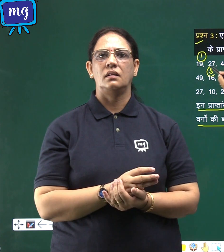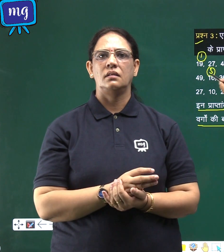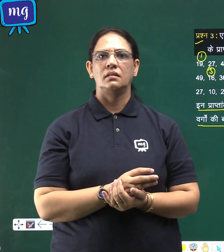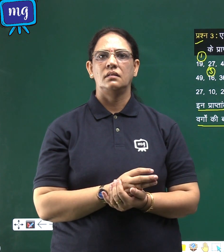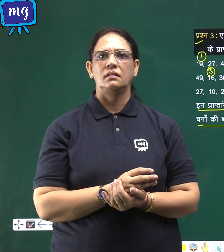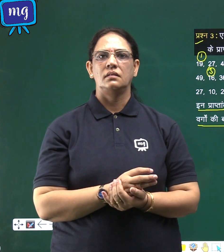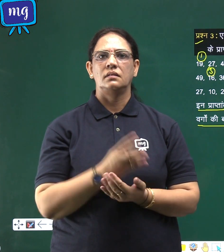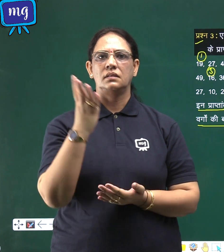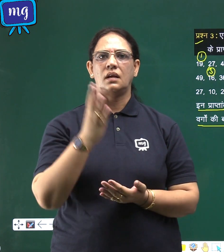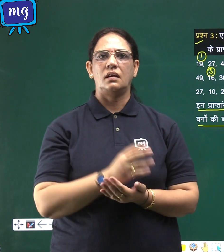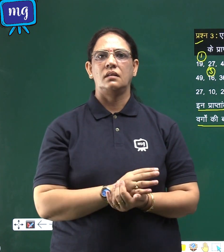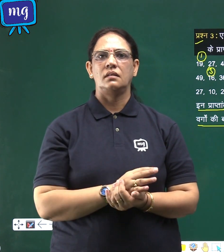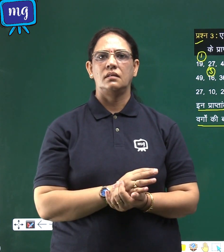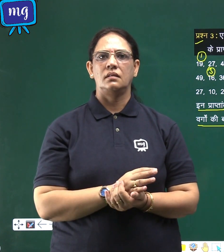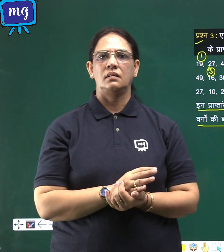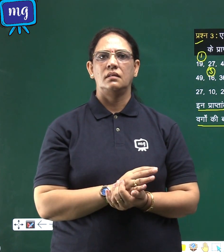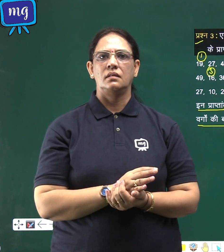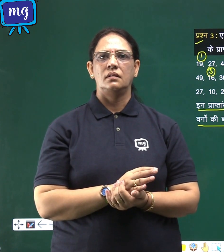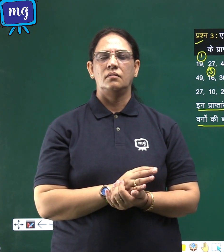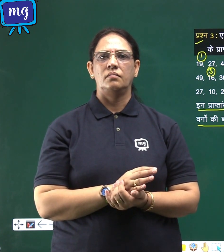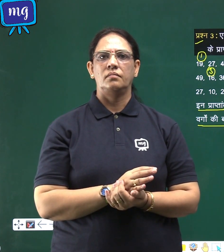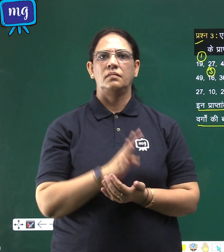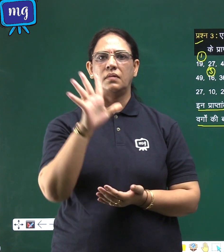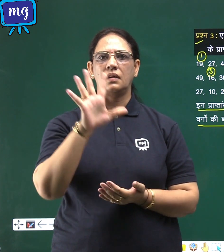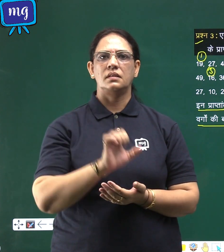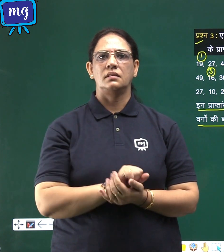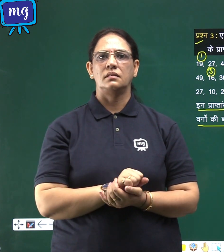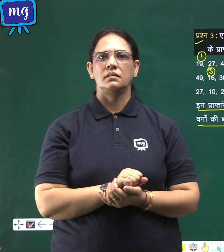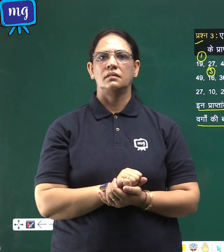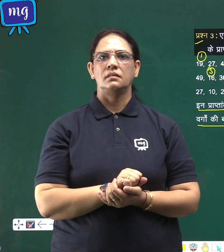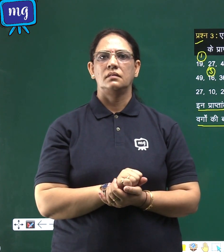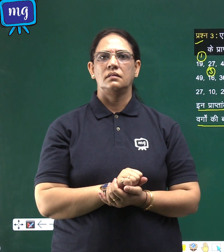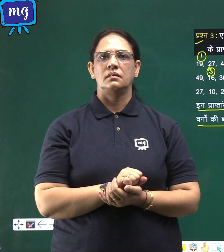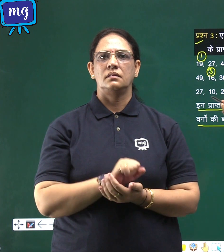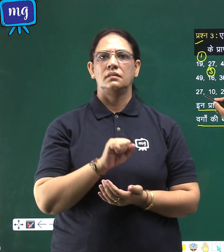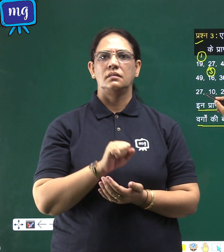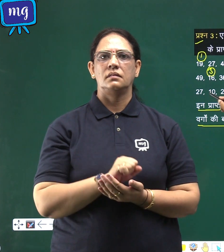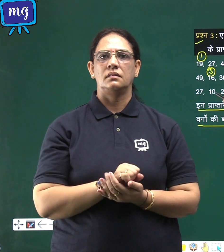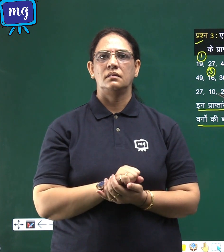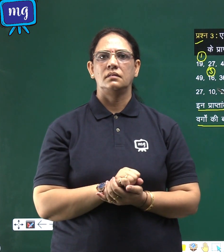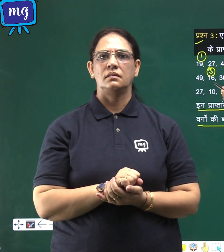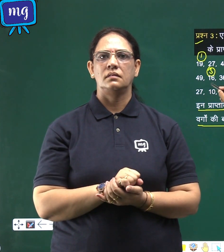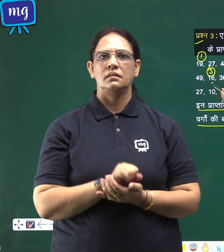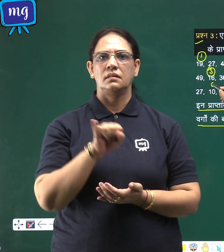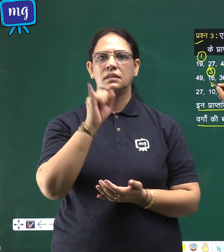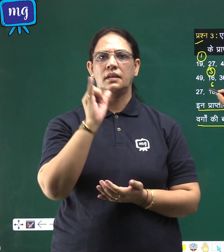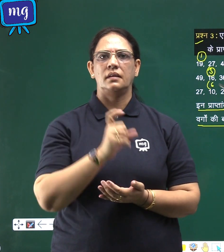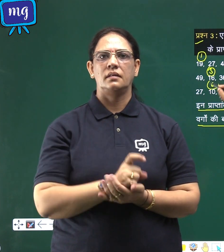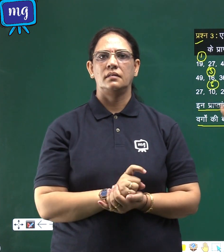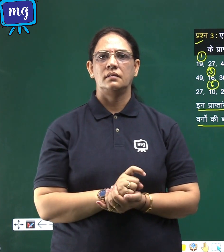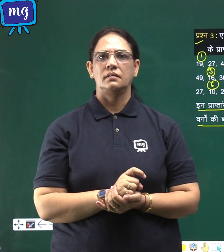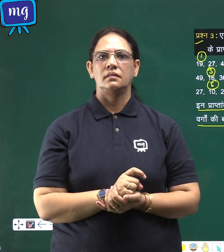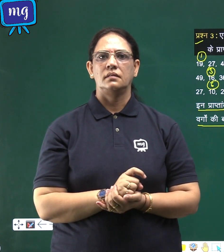चार पांच छह